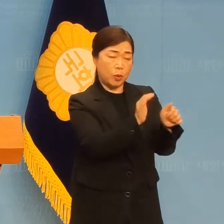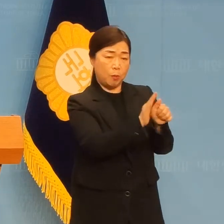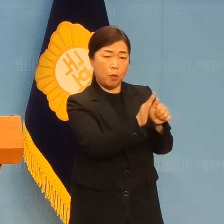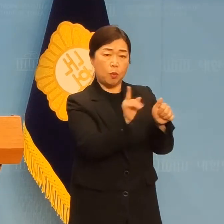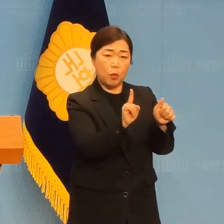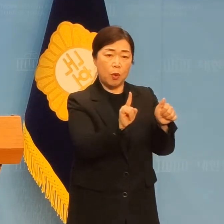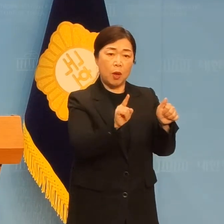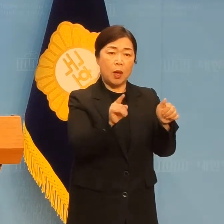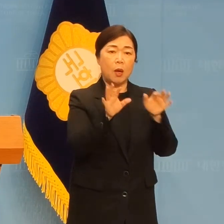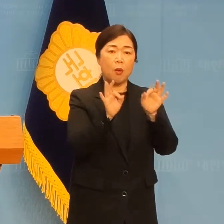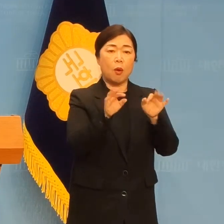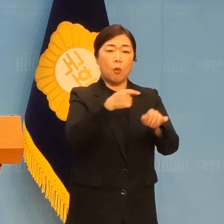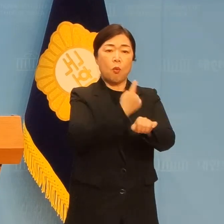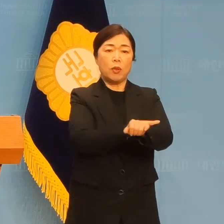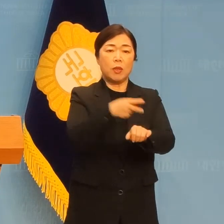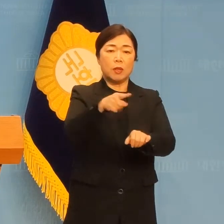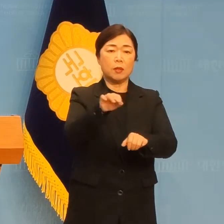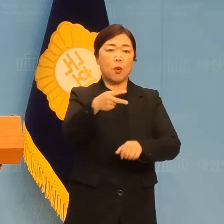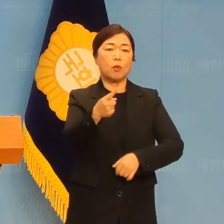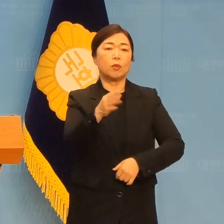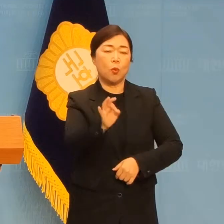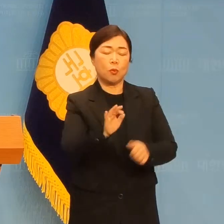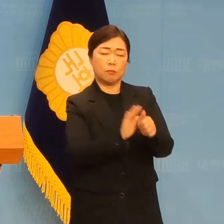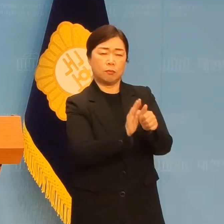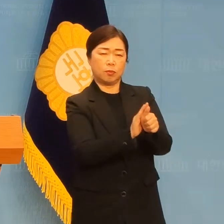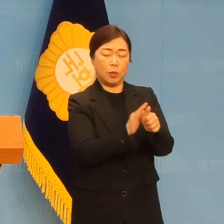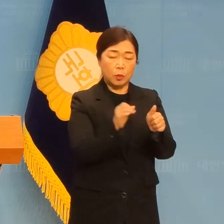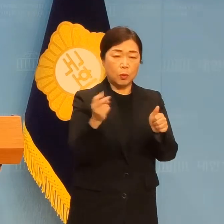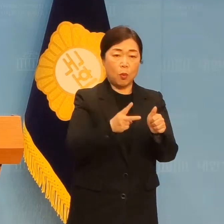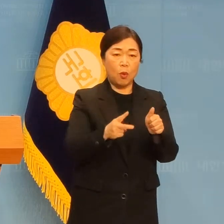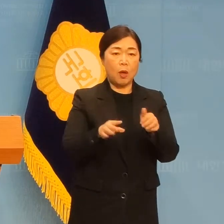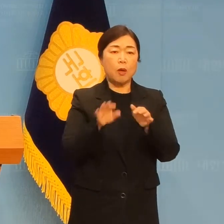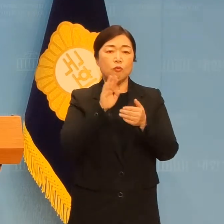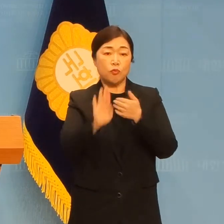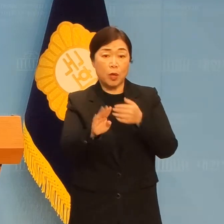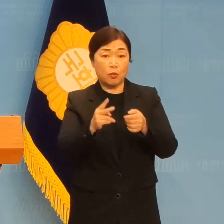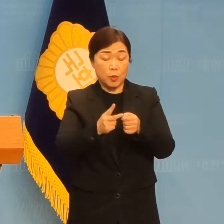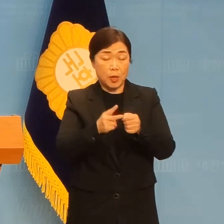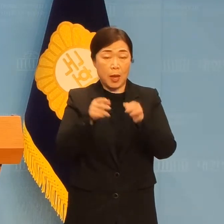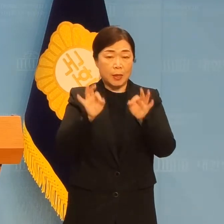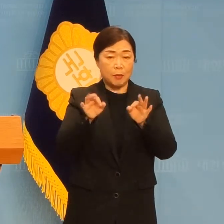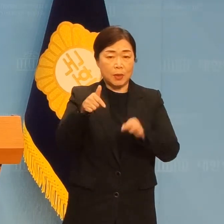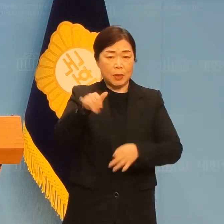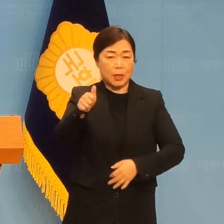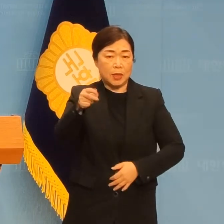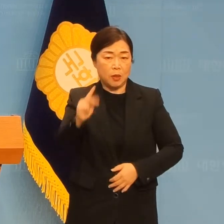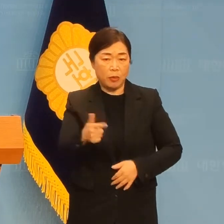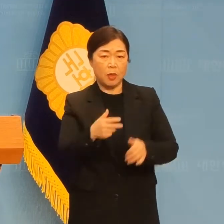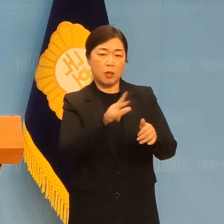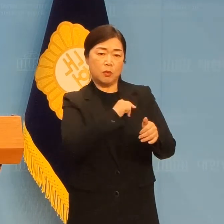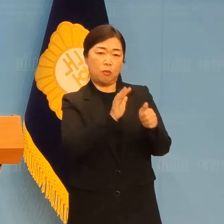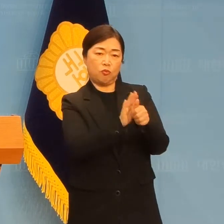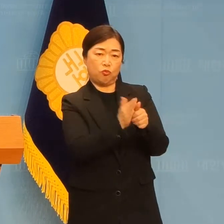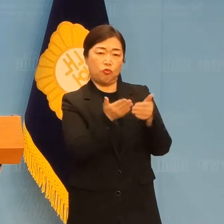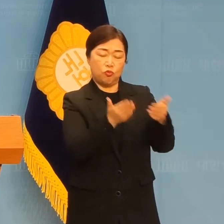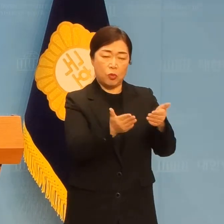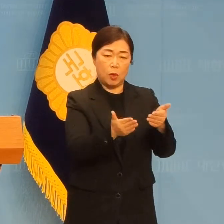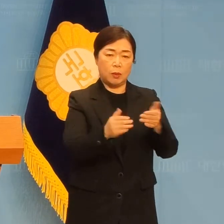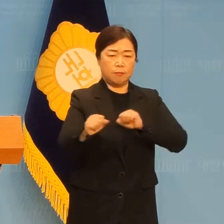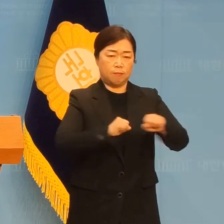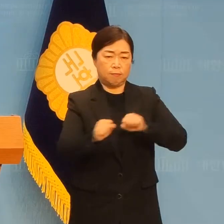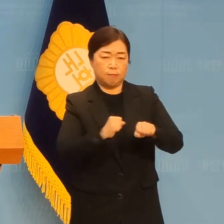이후에는 김기현 의원을 밀어달라는 조직적 지원 요청까지 오갔다는 것이 이번 의혹의